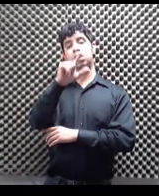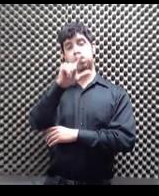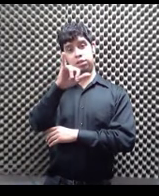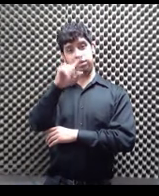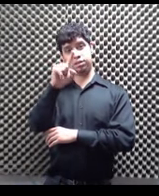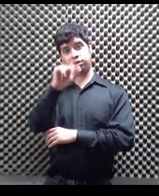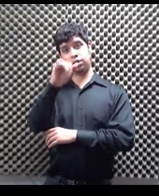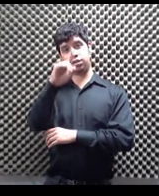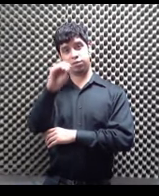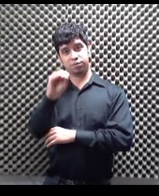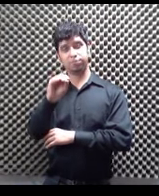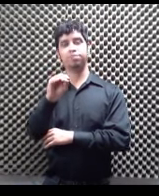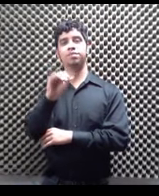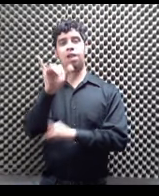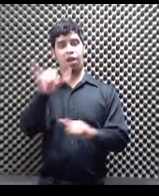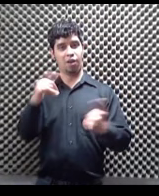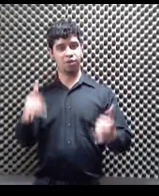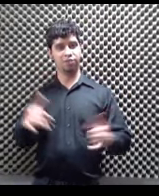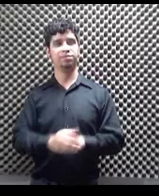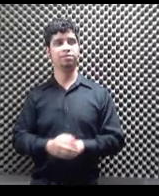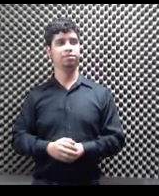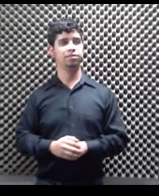Lizazo. Ahora.